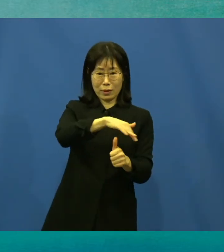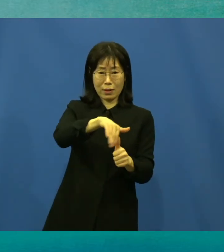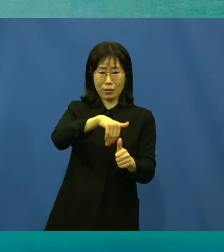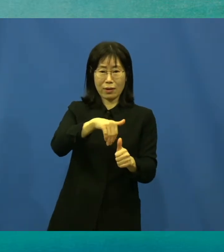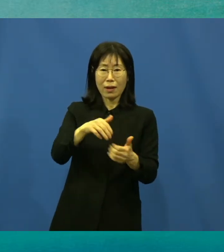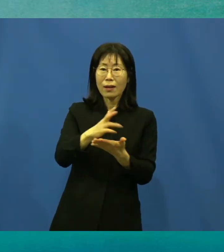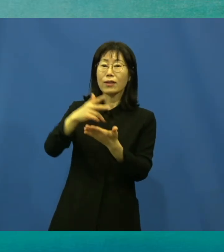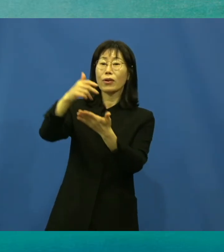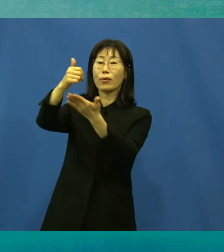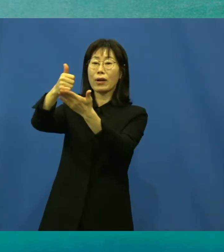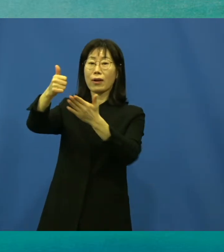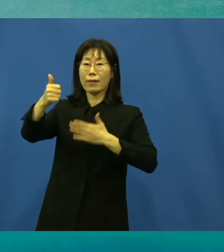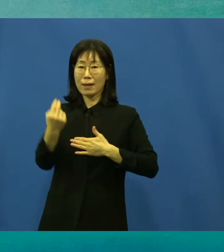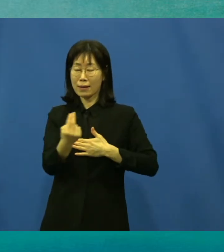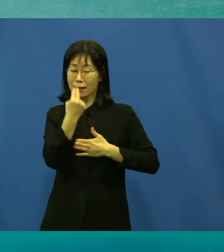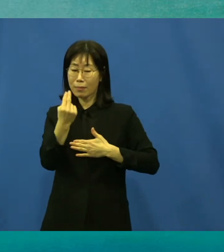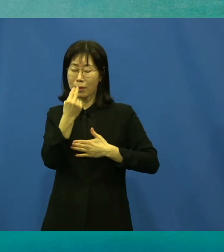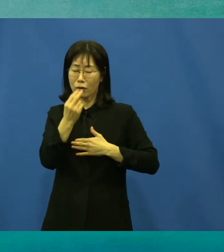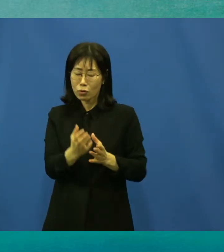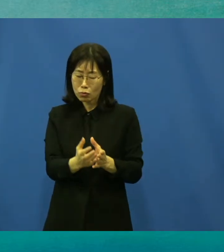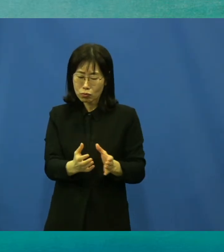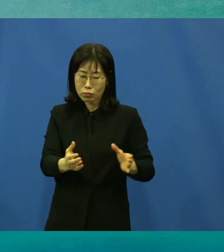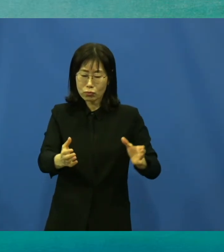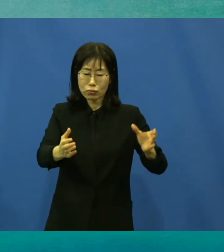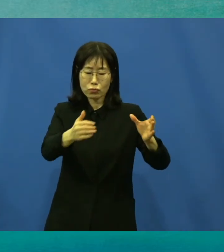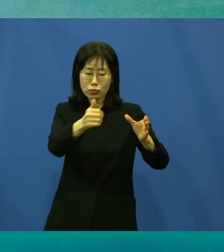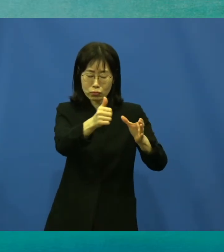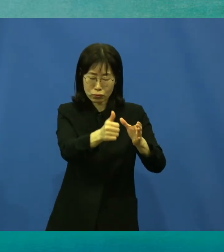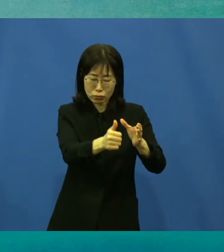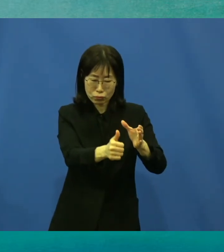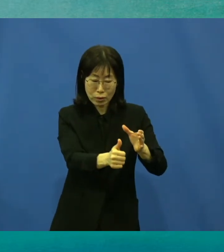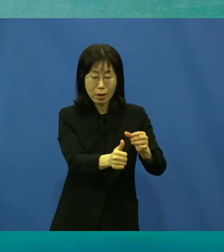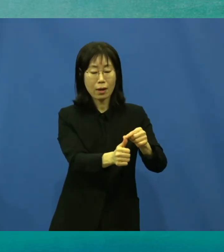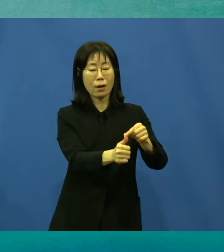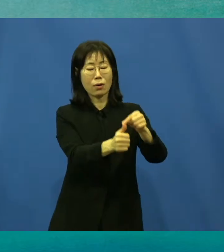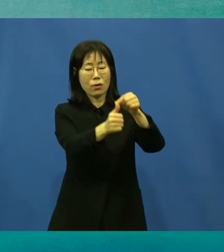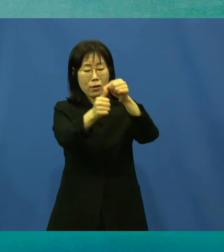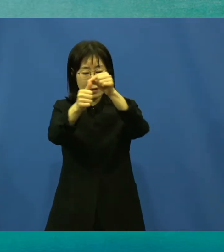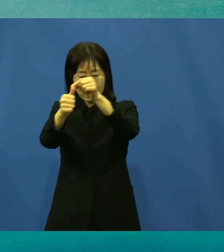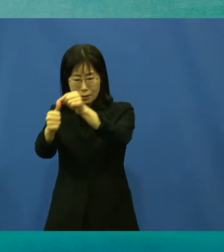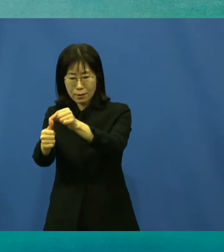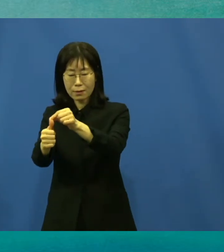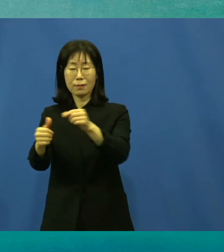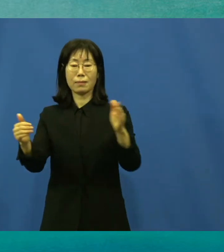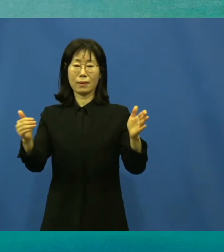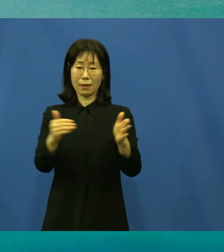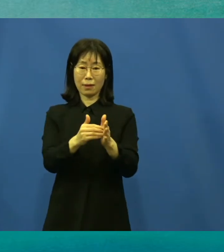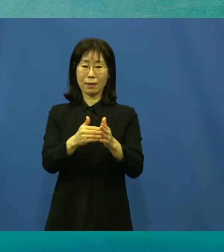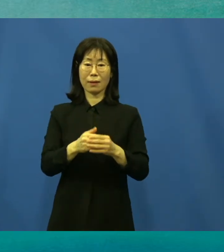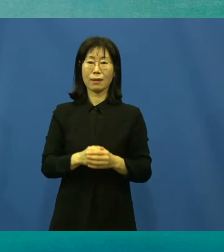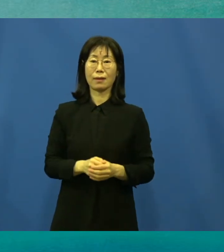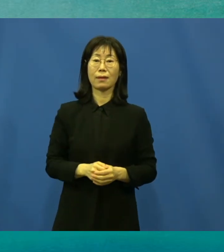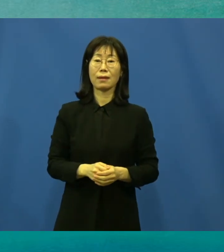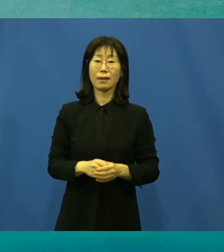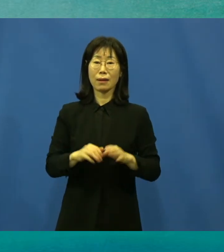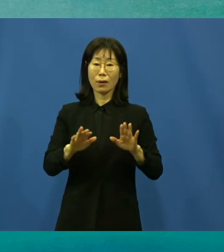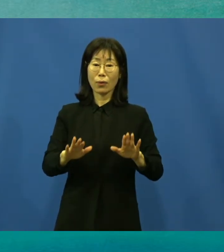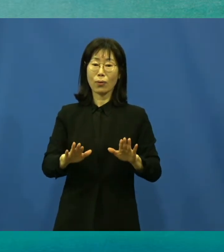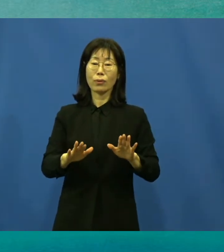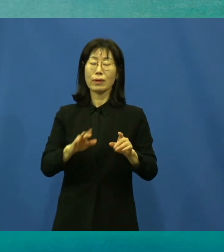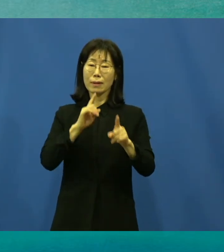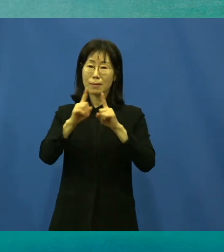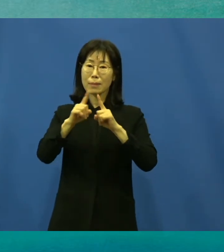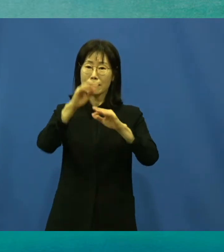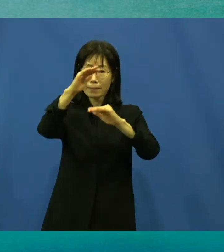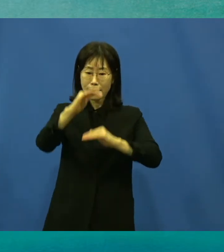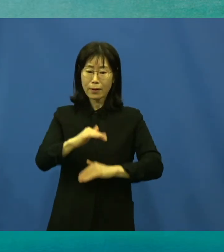여호와여 주께서 내 생명을 구덩이에서 건지셨나이다. 자, 오늘 이 표현들을 보면